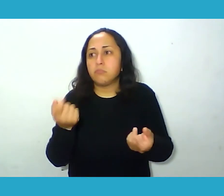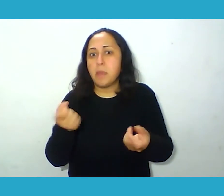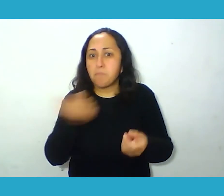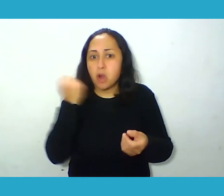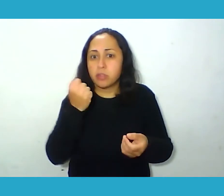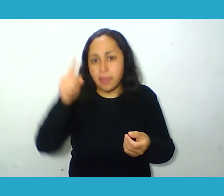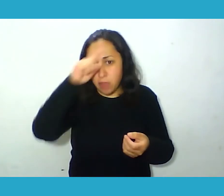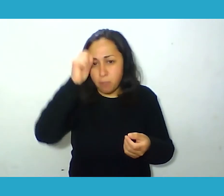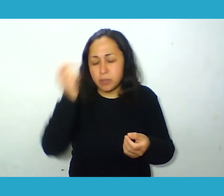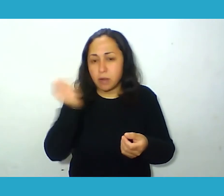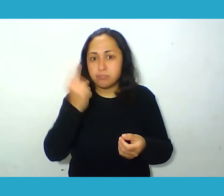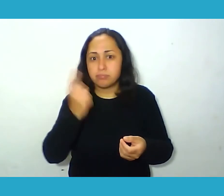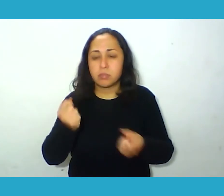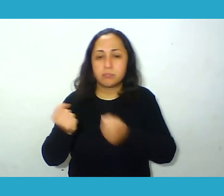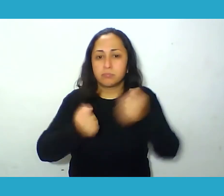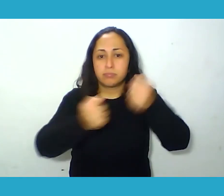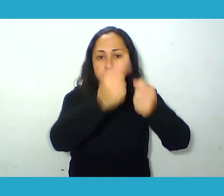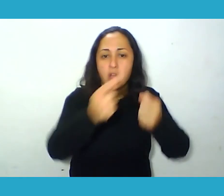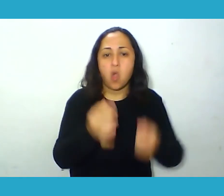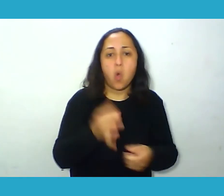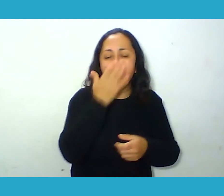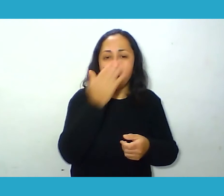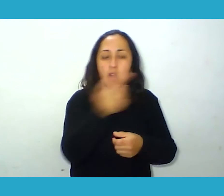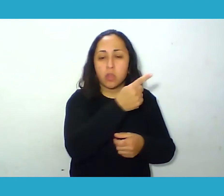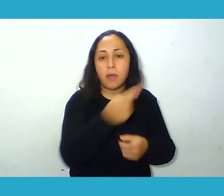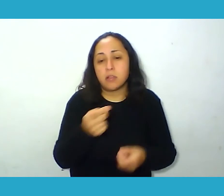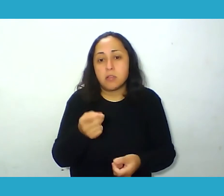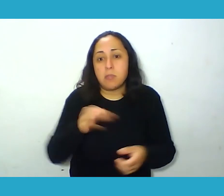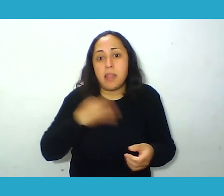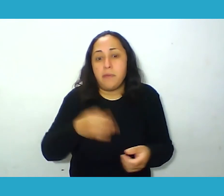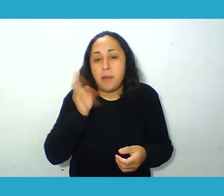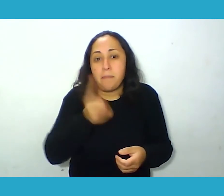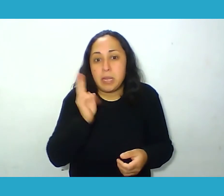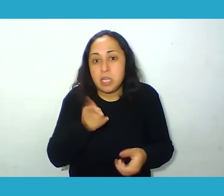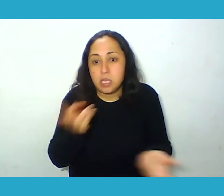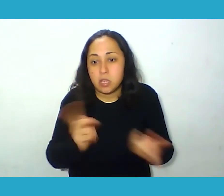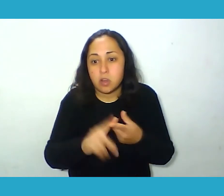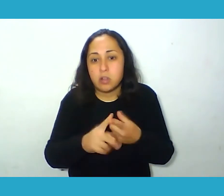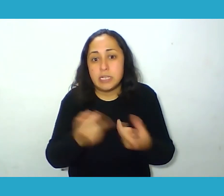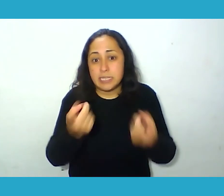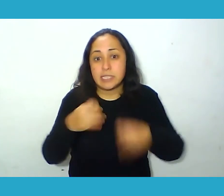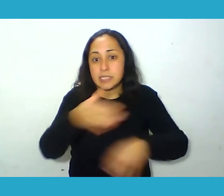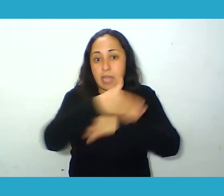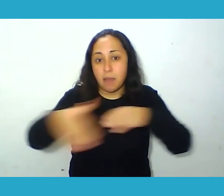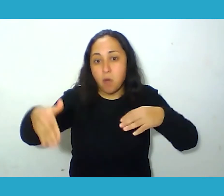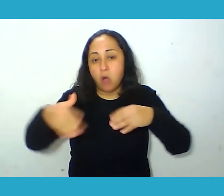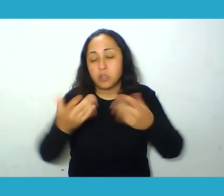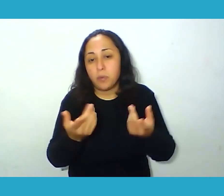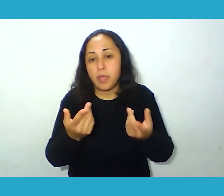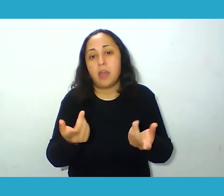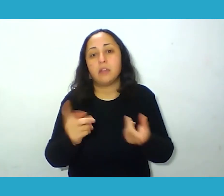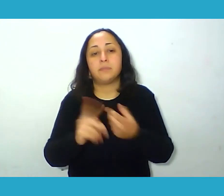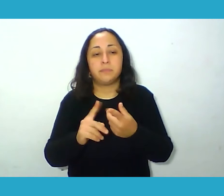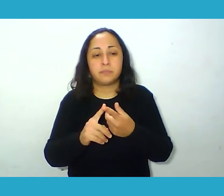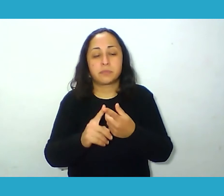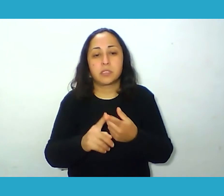Córdoba. Considera que no es argumento menor para que no peligre una vida dentro de una ambulancia. Cree que se necesita esta autovía para evitar tragedias y que